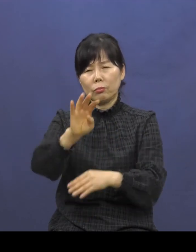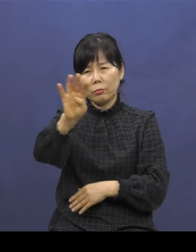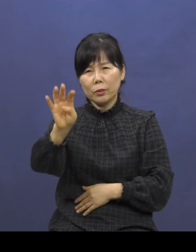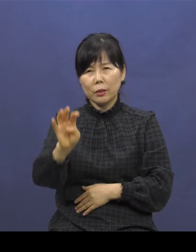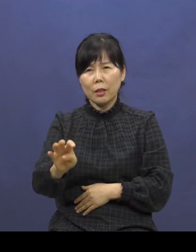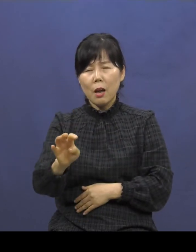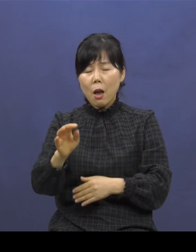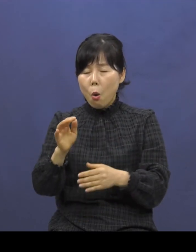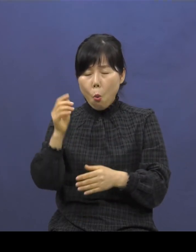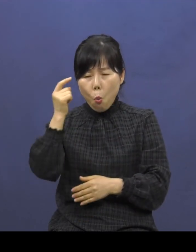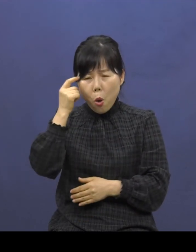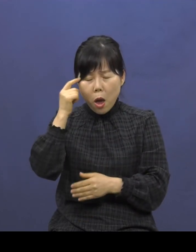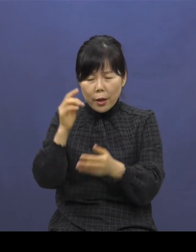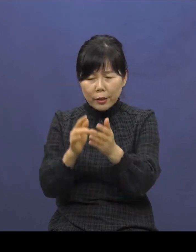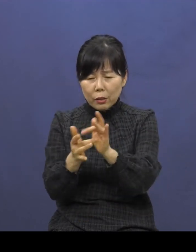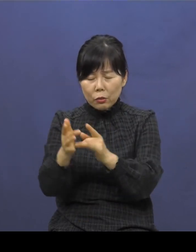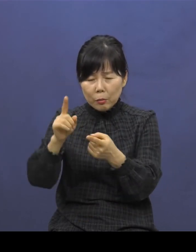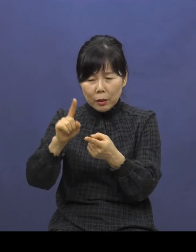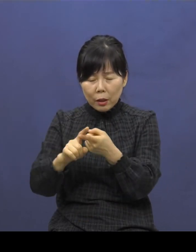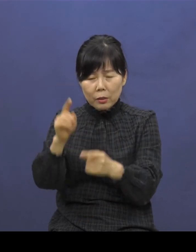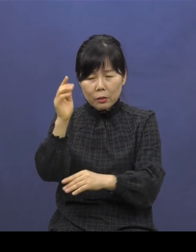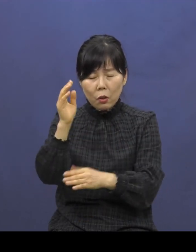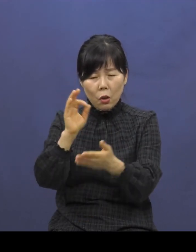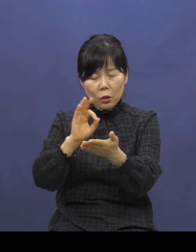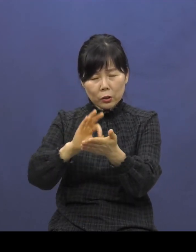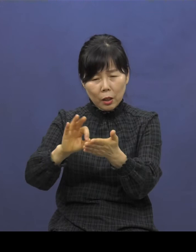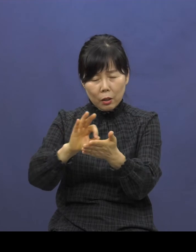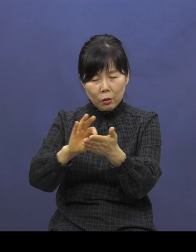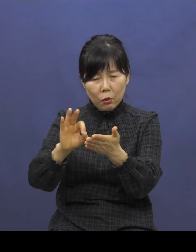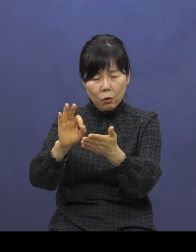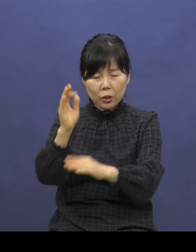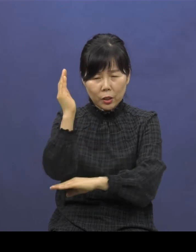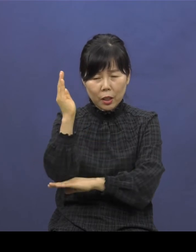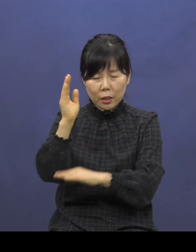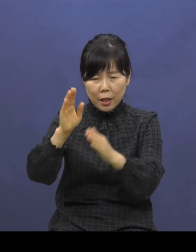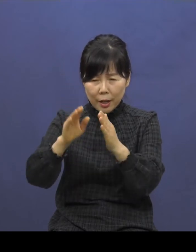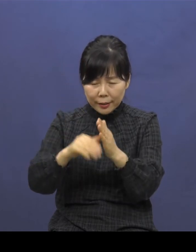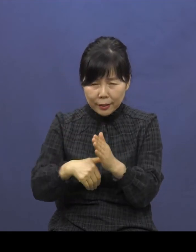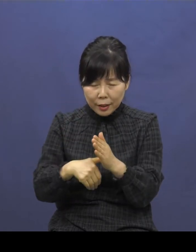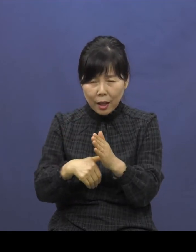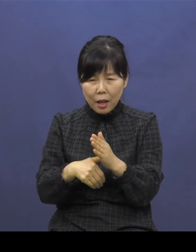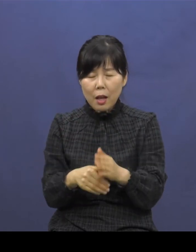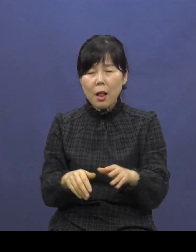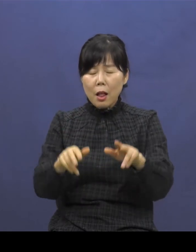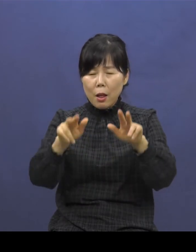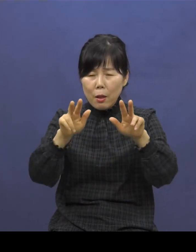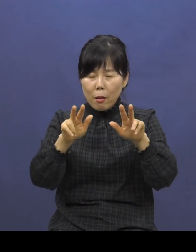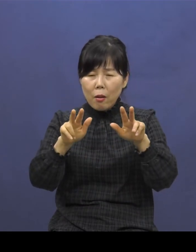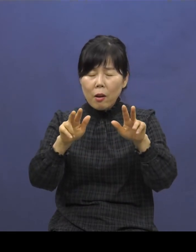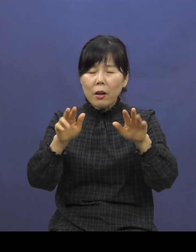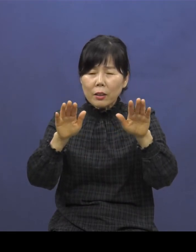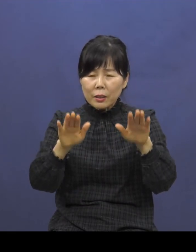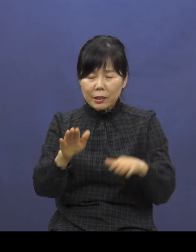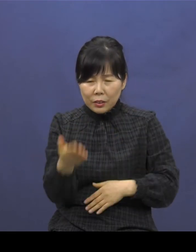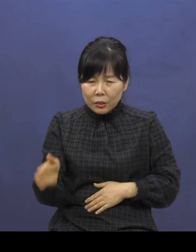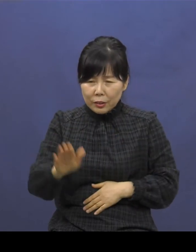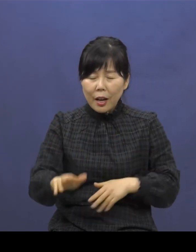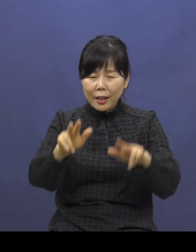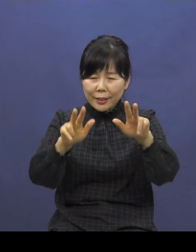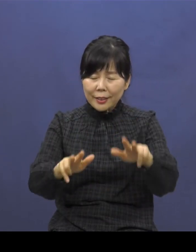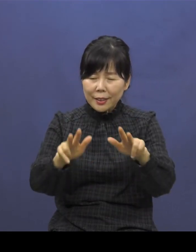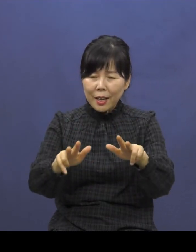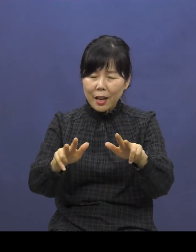있느냐? 왜 예수님 이야기를 하면서 성경은 but now를 먼저 사용하고 있느냐? 이유가 있어요. 왜냐하면요, 그 이야기를 들어낼